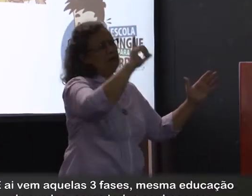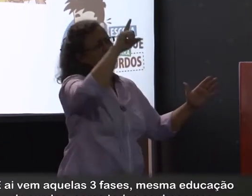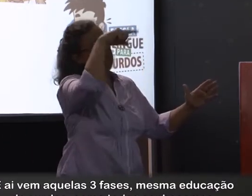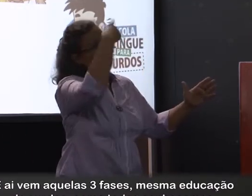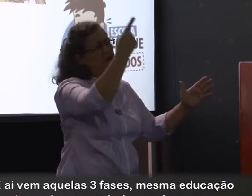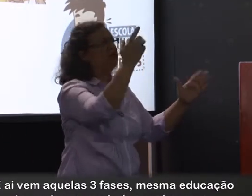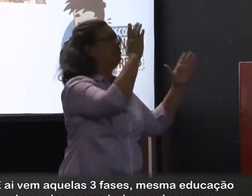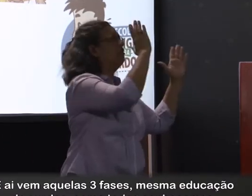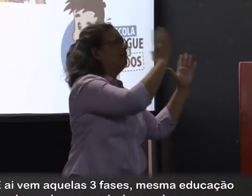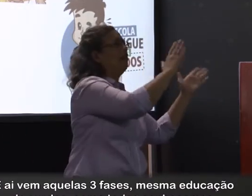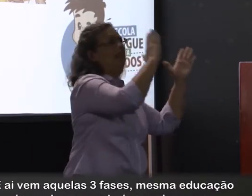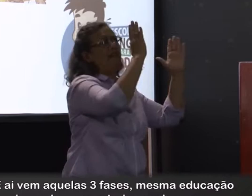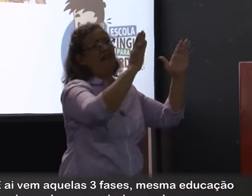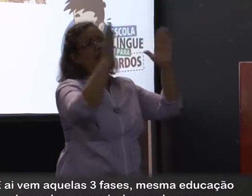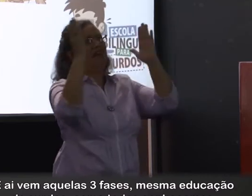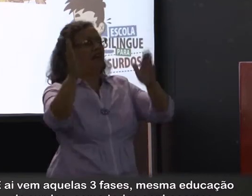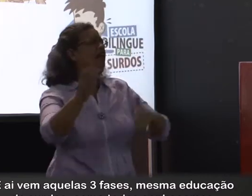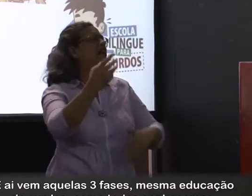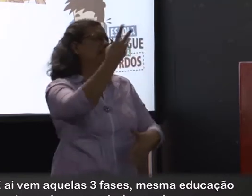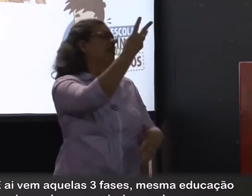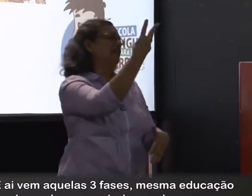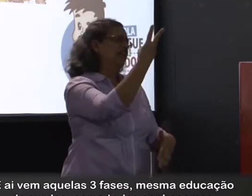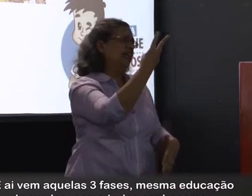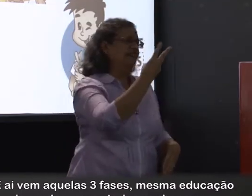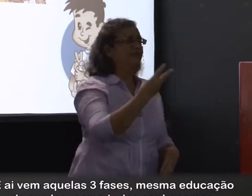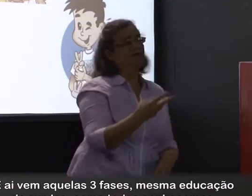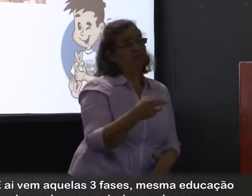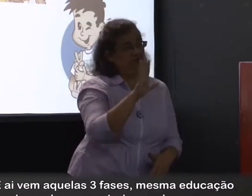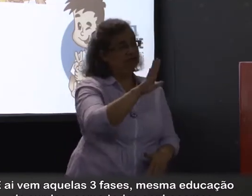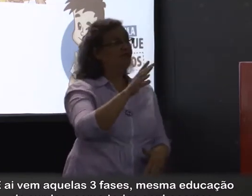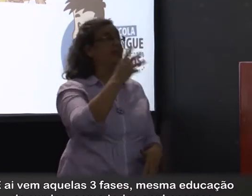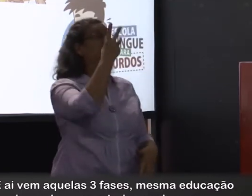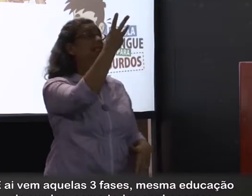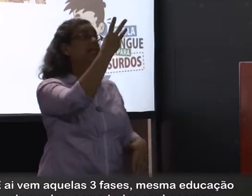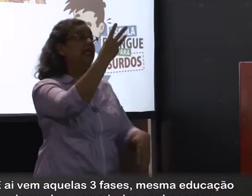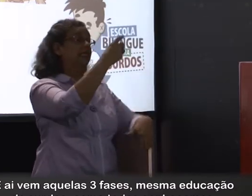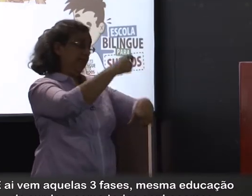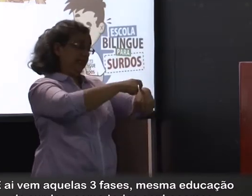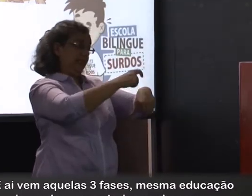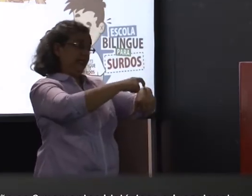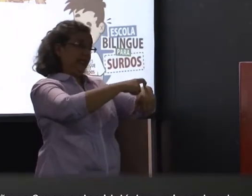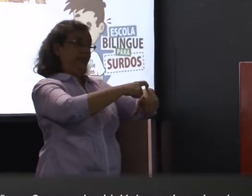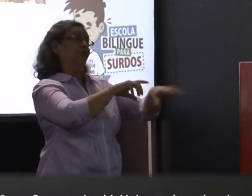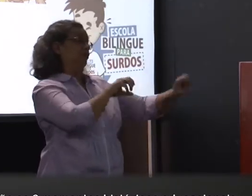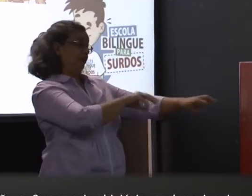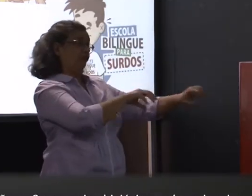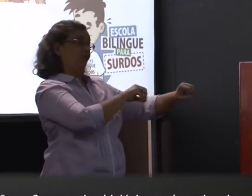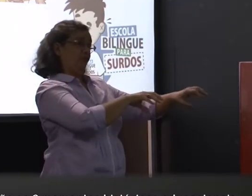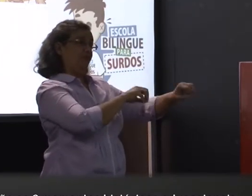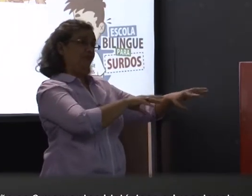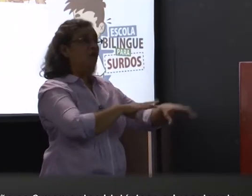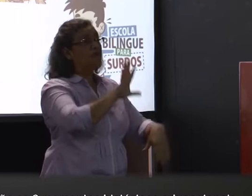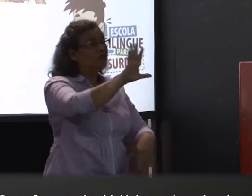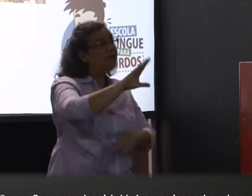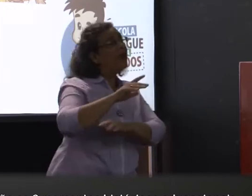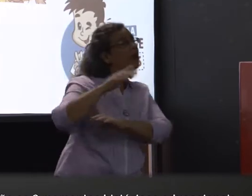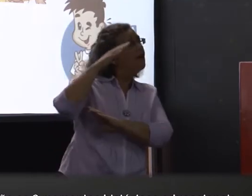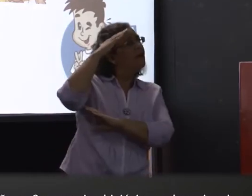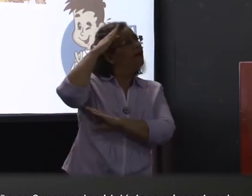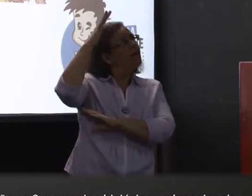E aí vem aquelas 3 fases, não é mesmo, da educação de surdos, como todos conhecemos. São os 3 momentos históricos